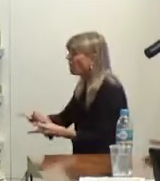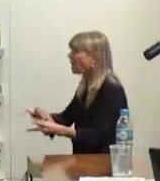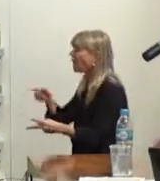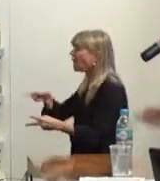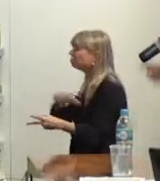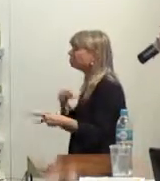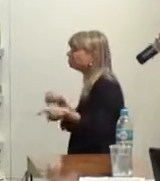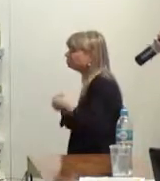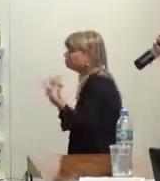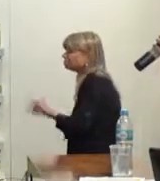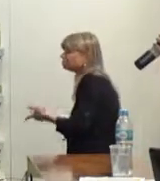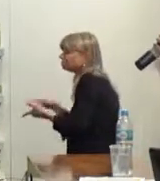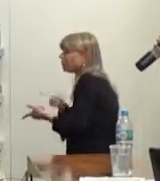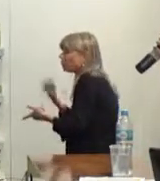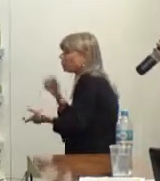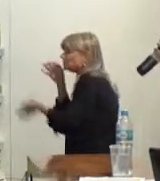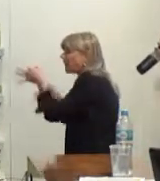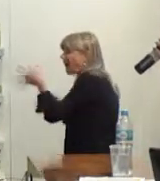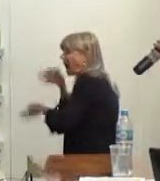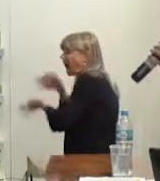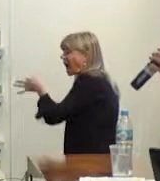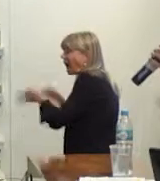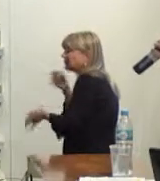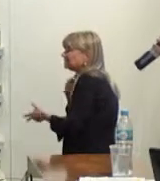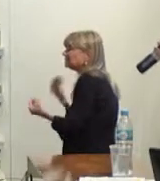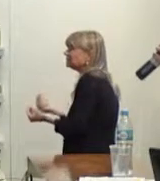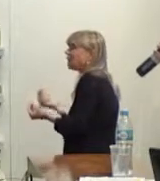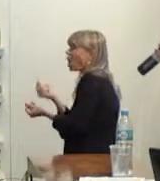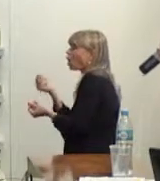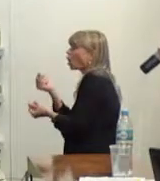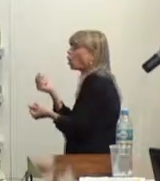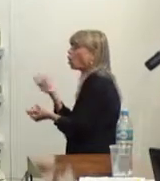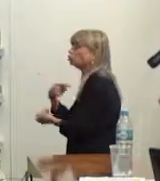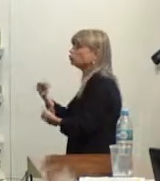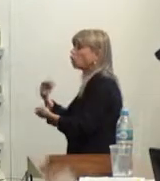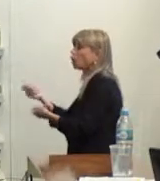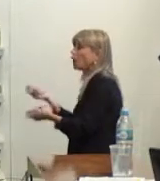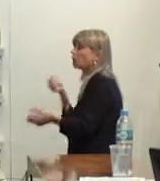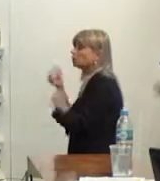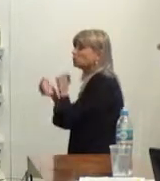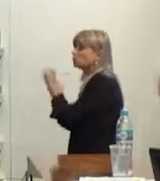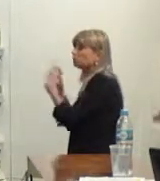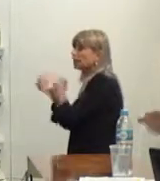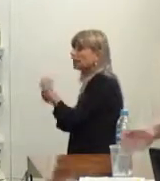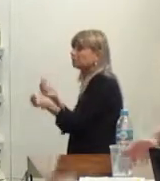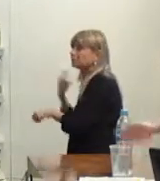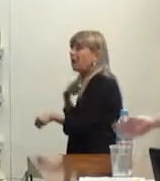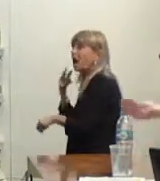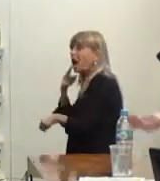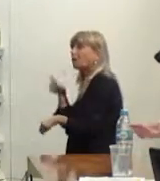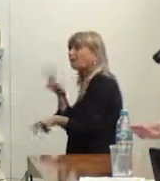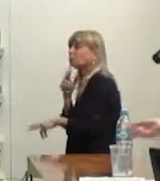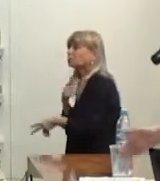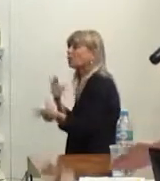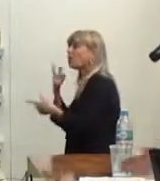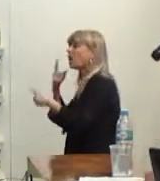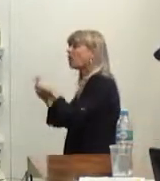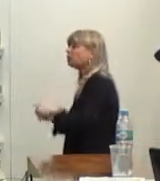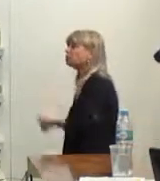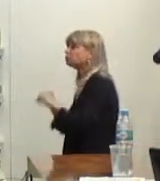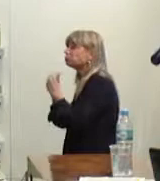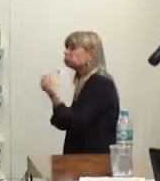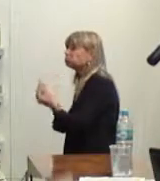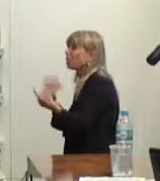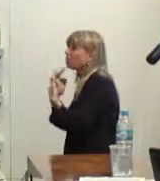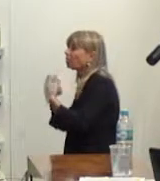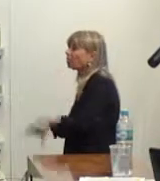y sobre todo analizando la estructura de costos de la empresa vamos a tener unos resultados diferentes